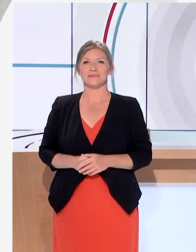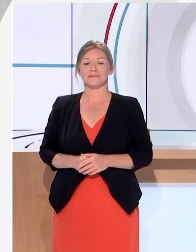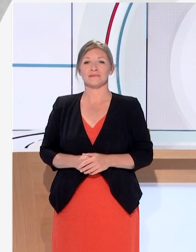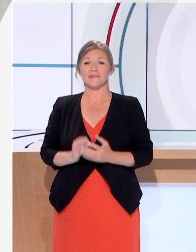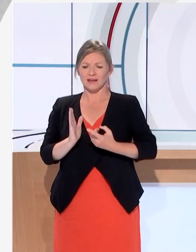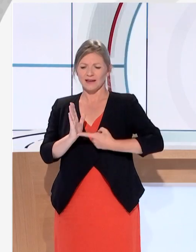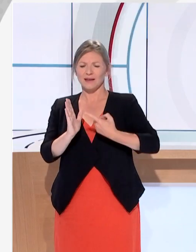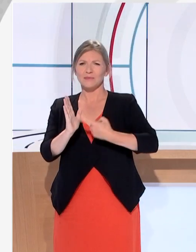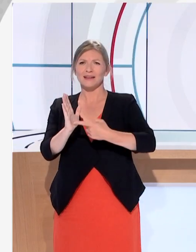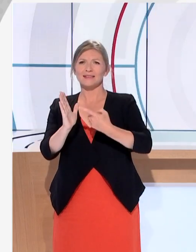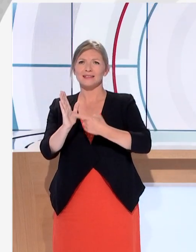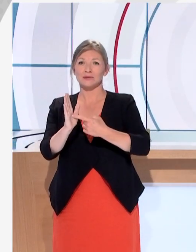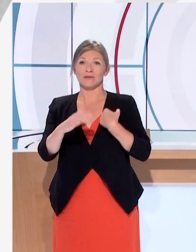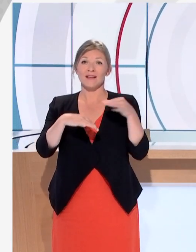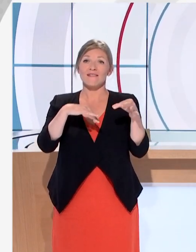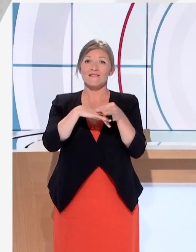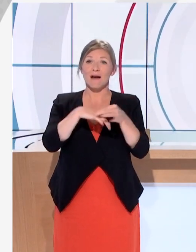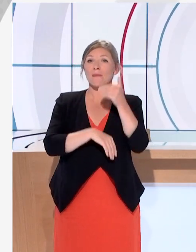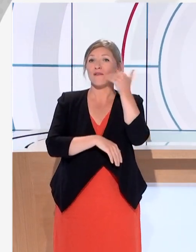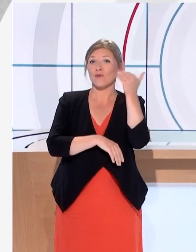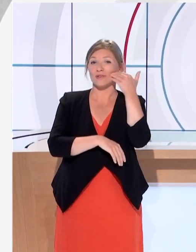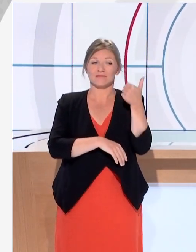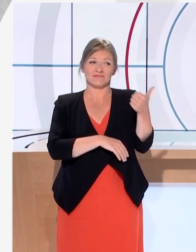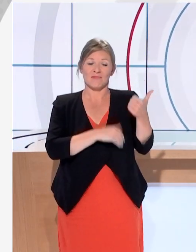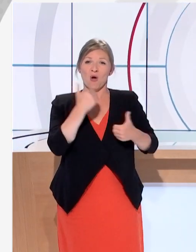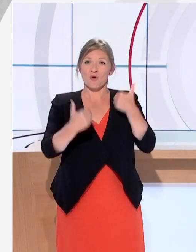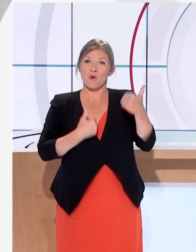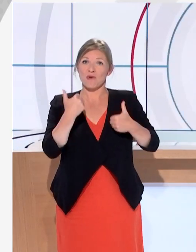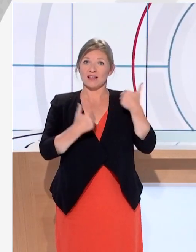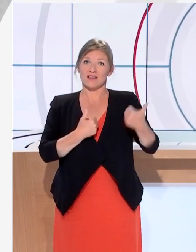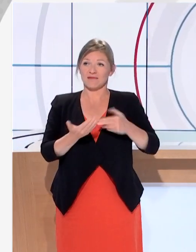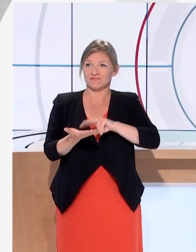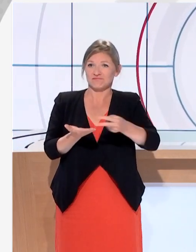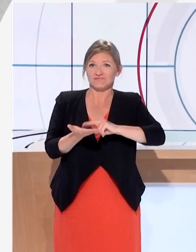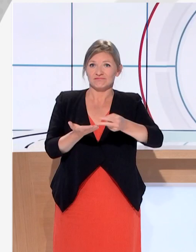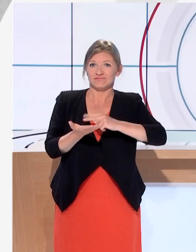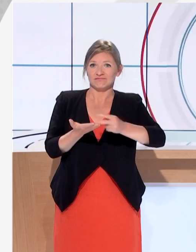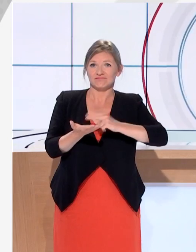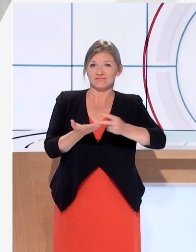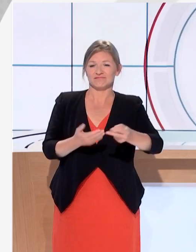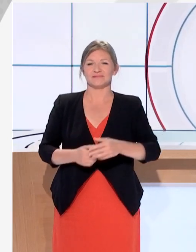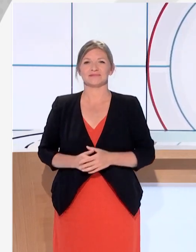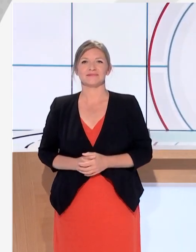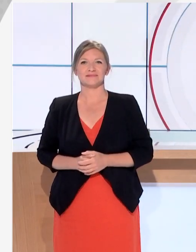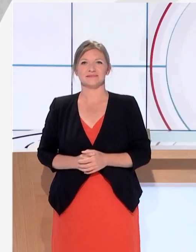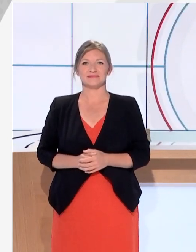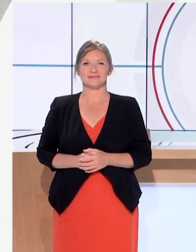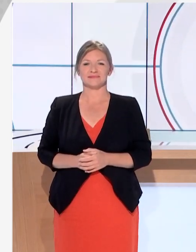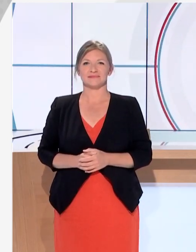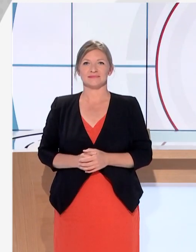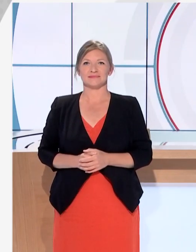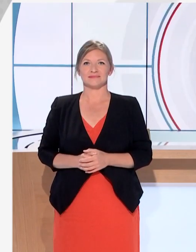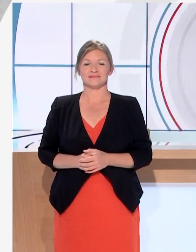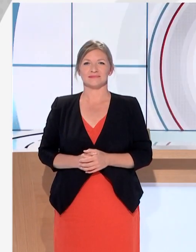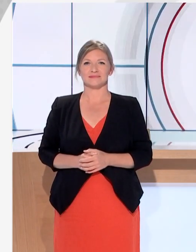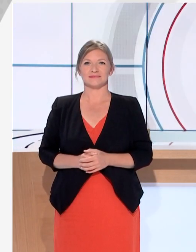Pendant les répétitions, c'est son épouse, Faustine, comédienne, qui traduit en permanence les modifications. Comment on